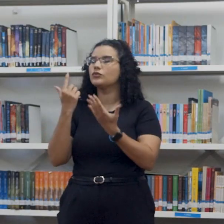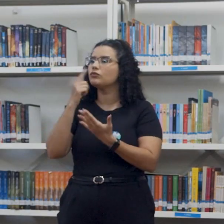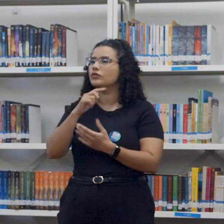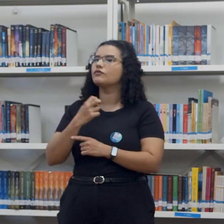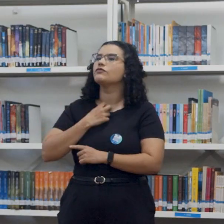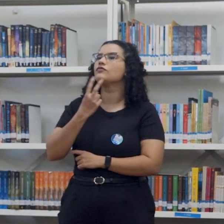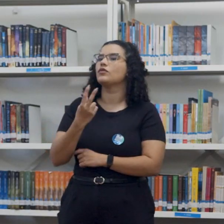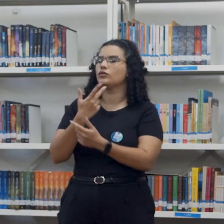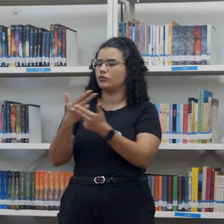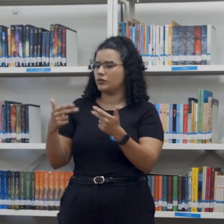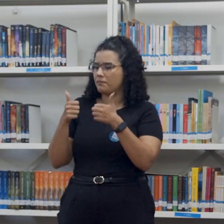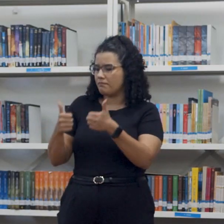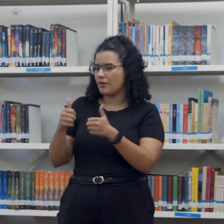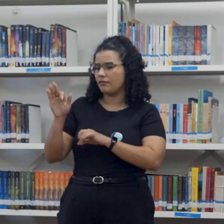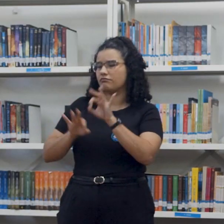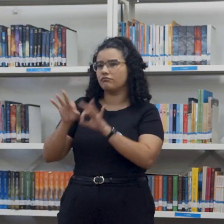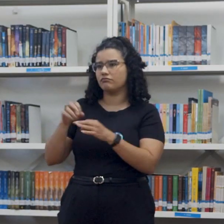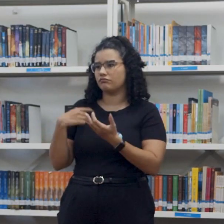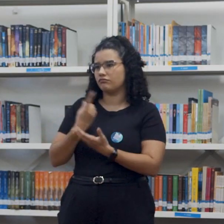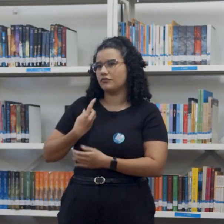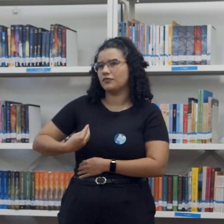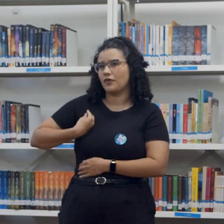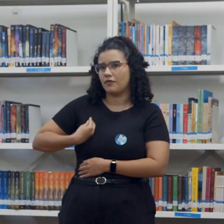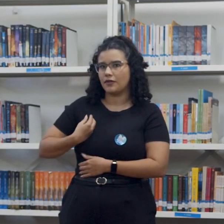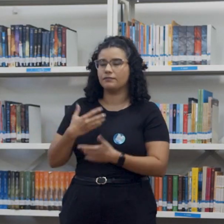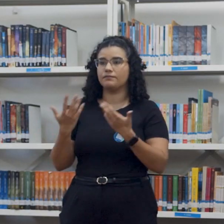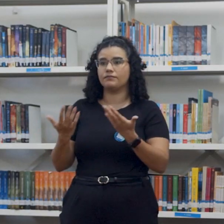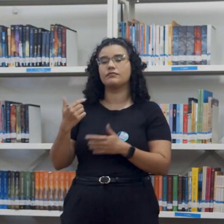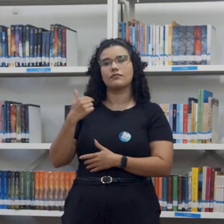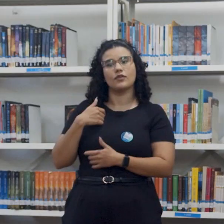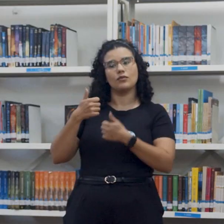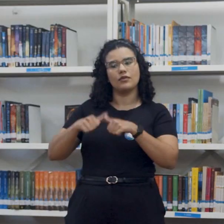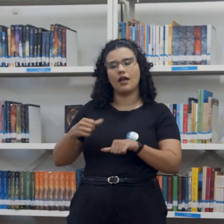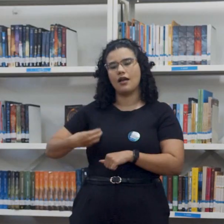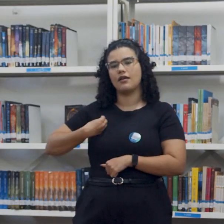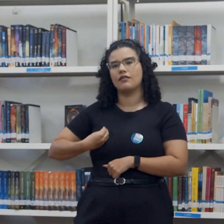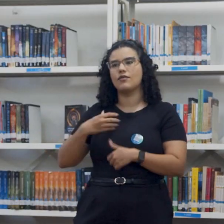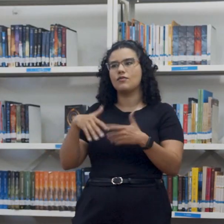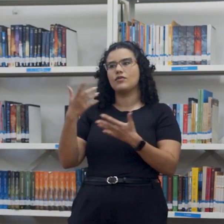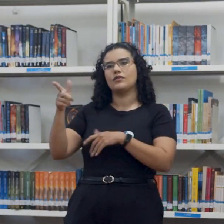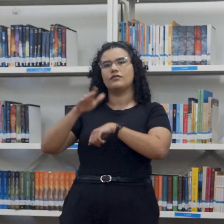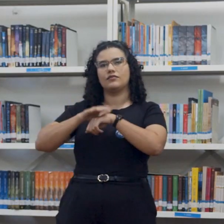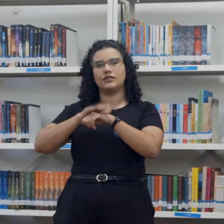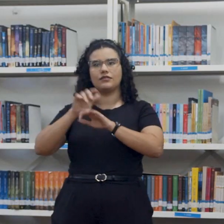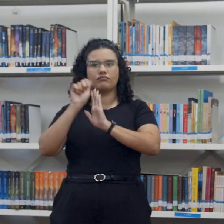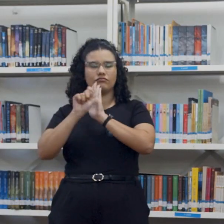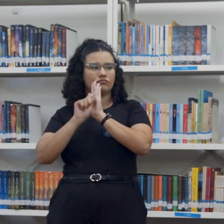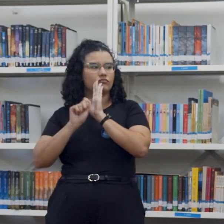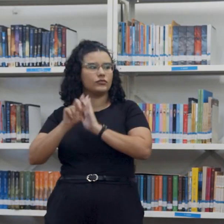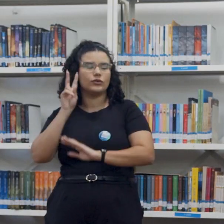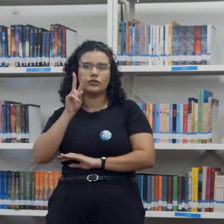bem construído sobre o que vivemos? Eu estava lá enquanto você tecia a nossa história, mas eu não